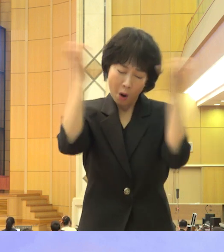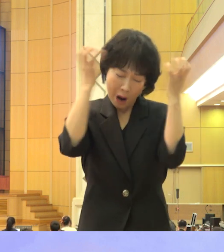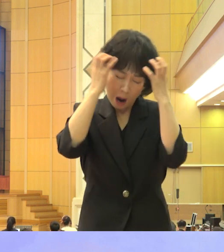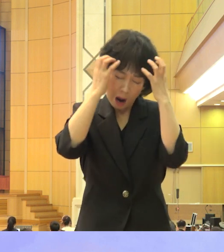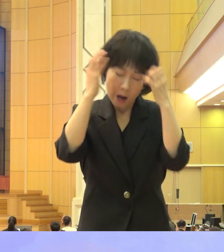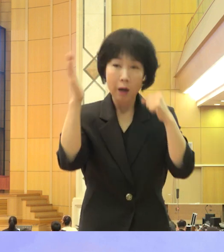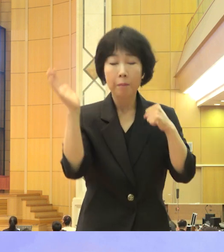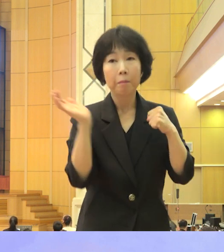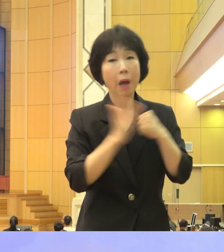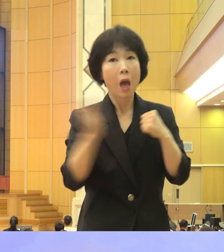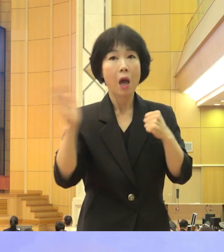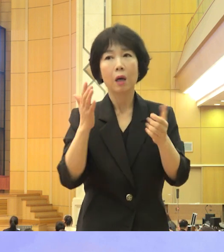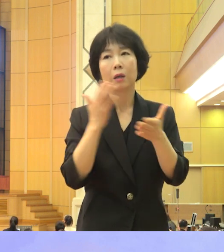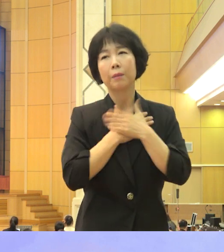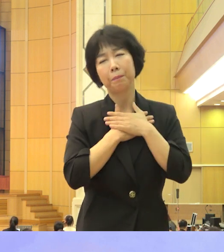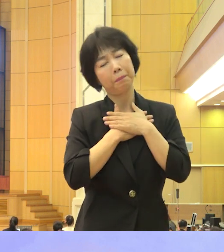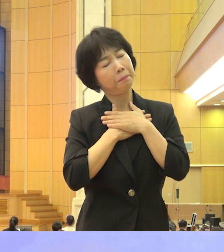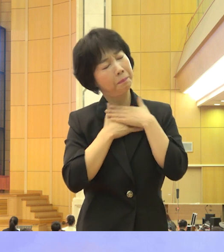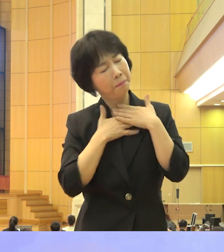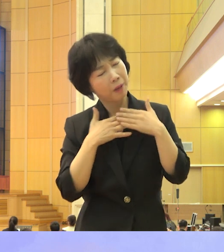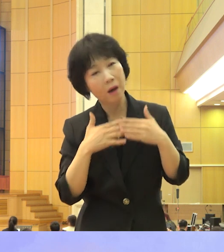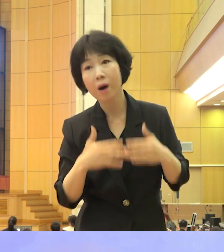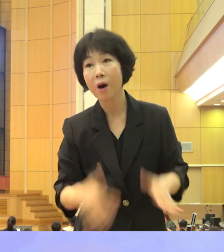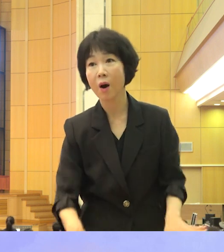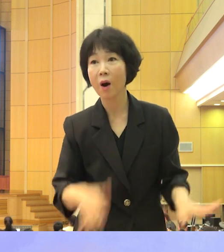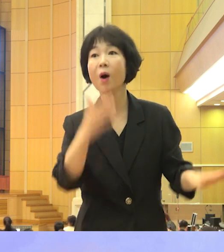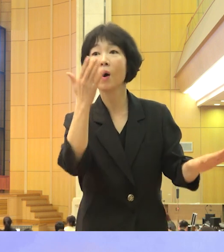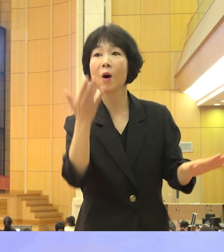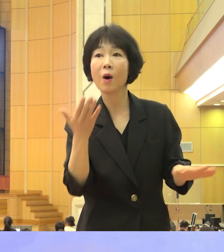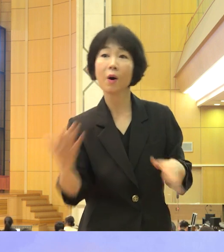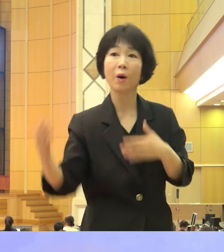작은 고난에